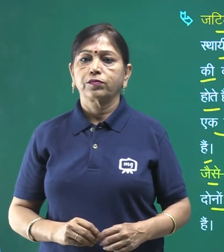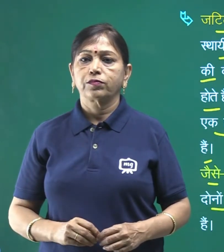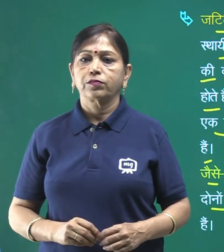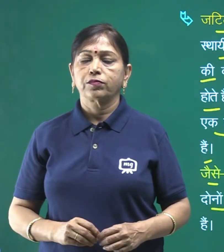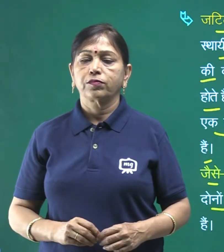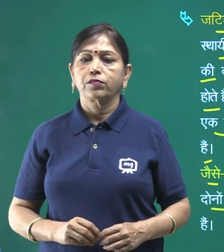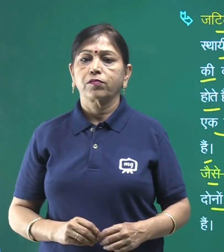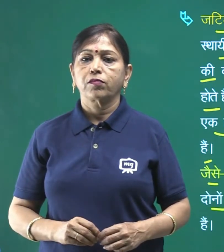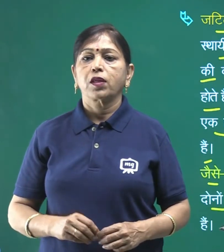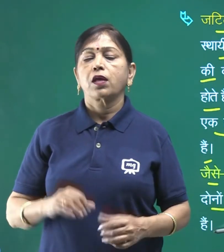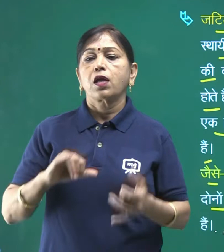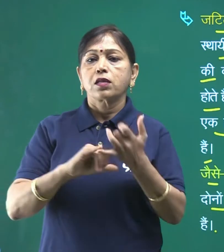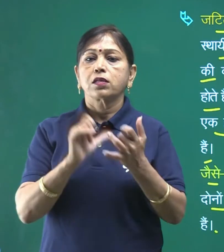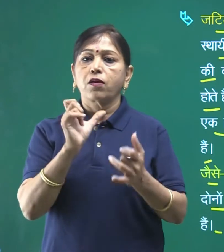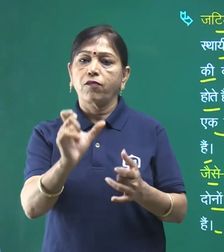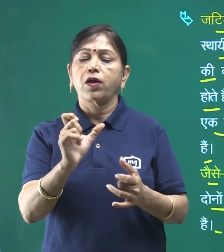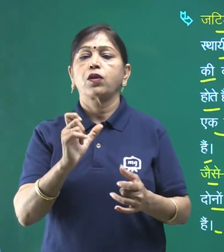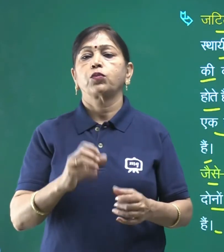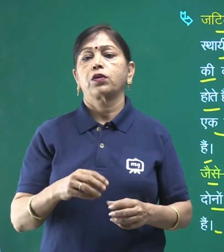संवहन ऊतक भी कहते हैं।